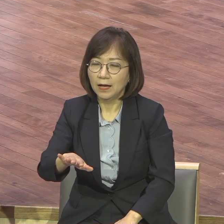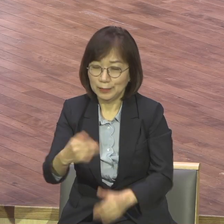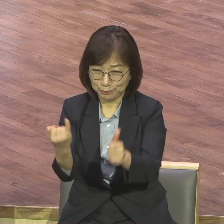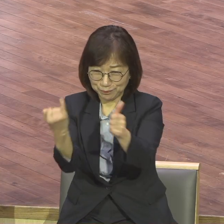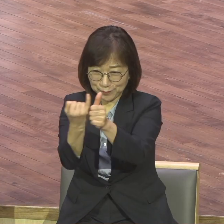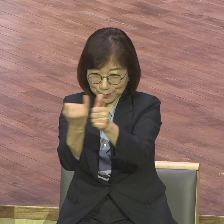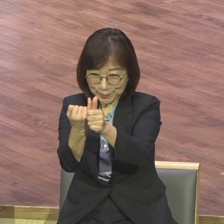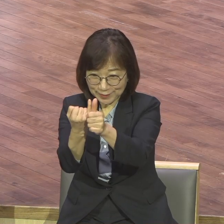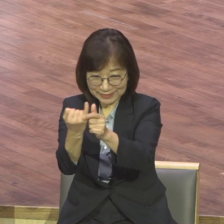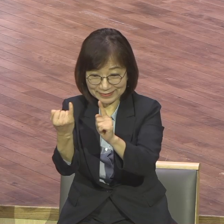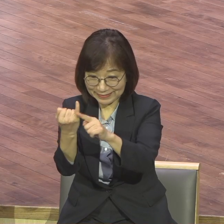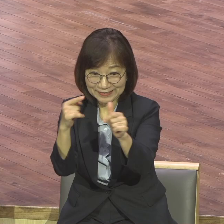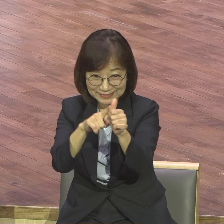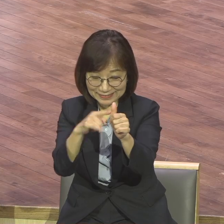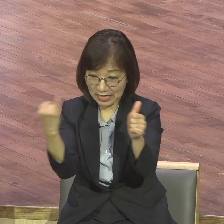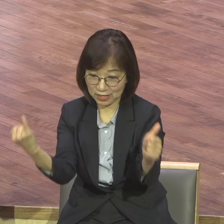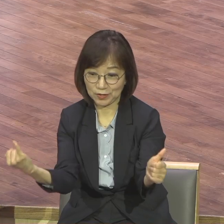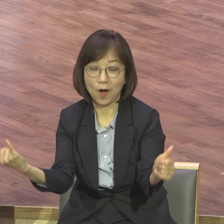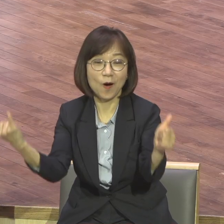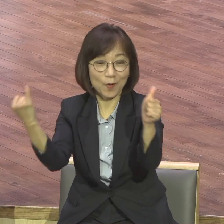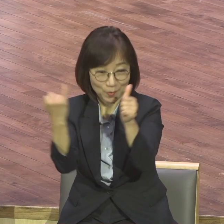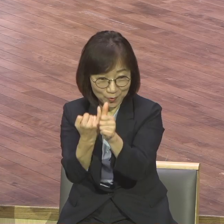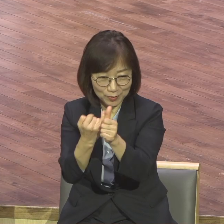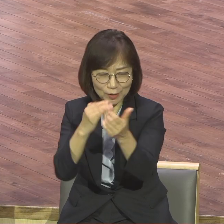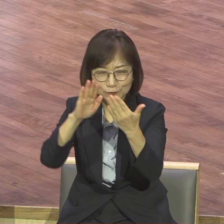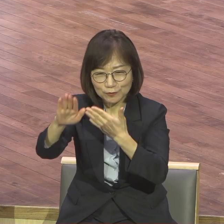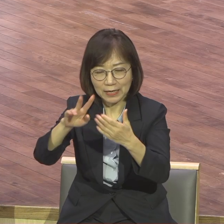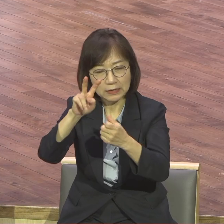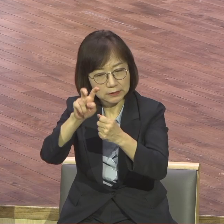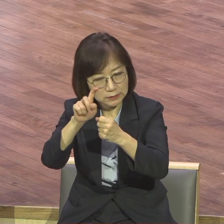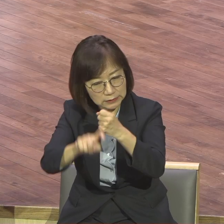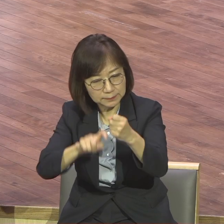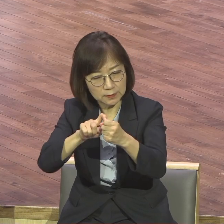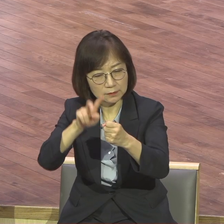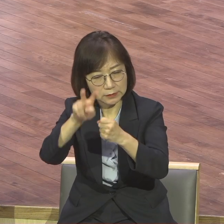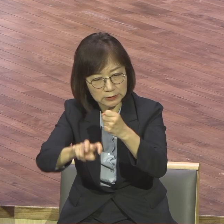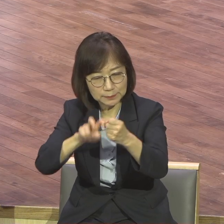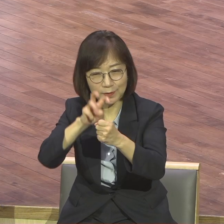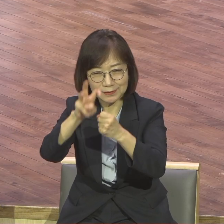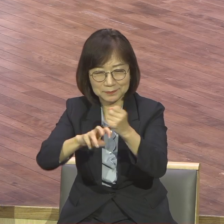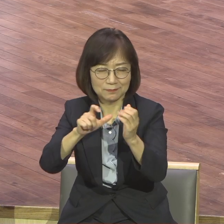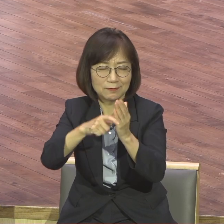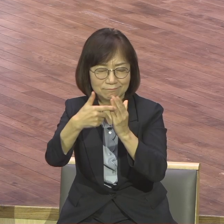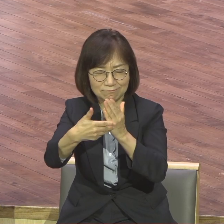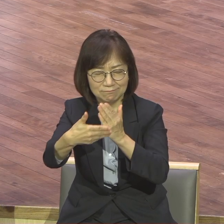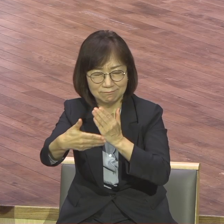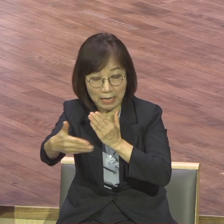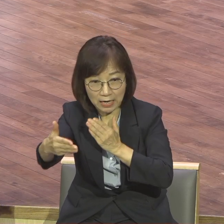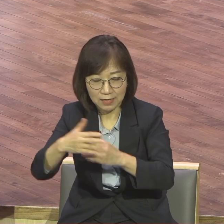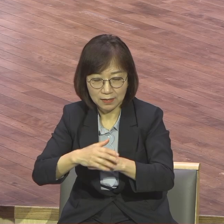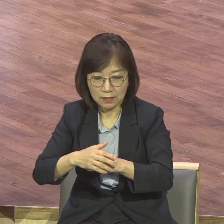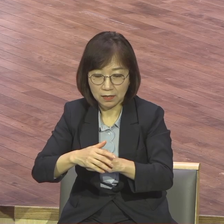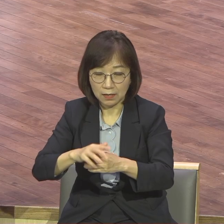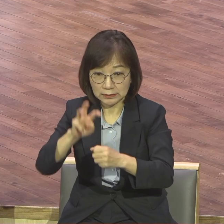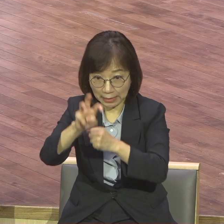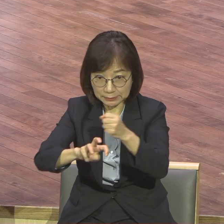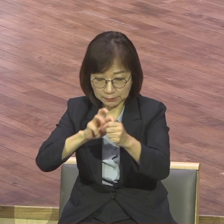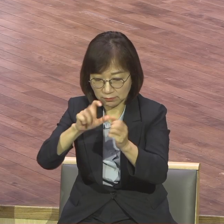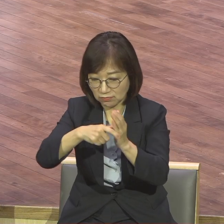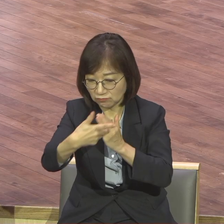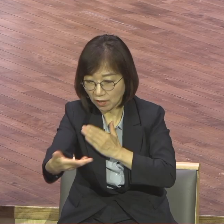배우자가 해가 가면 갈수록 당신을 더 좋아하고 사랑하는 것이다.